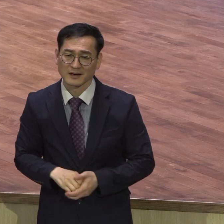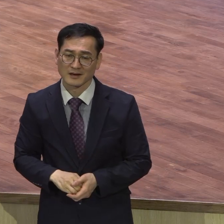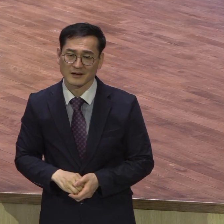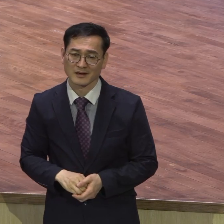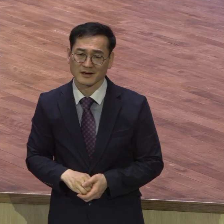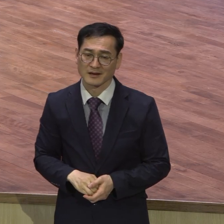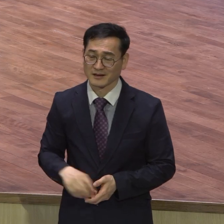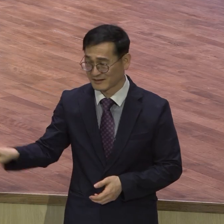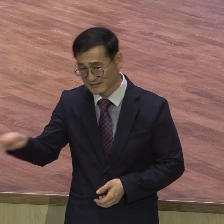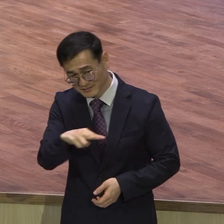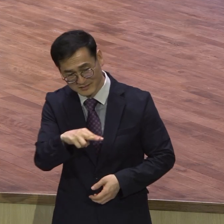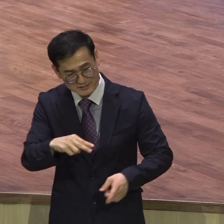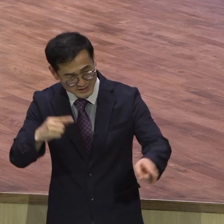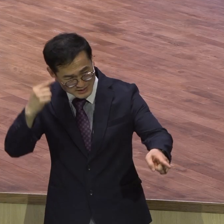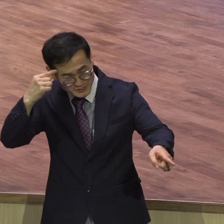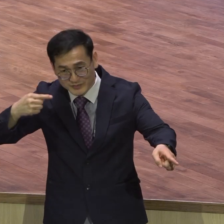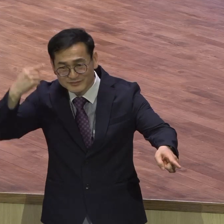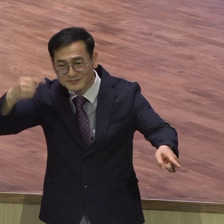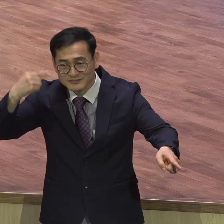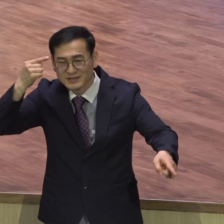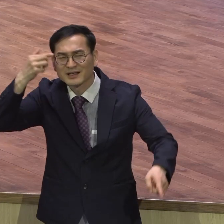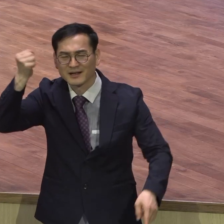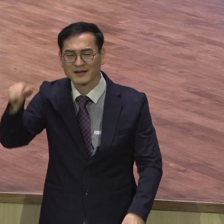돌았지 없는 주제에